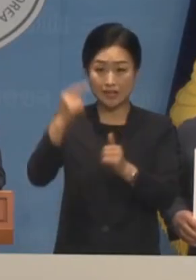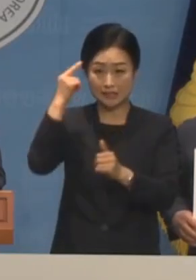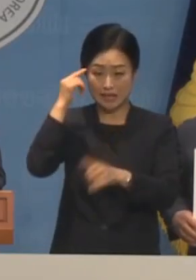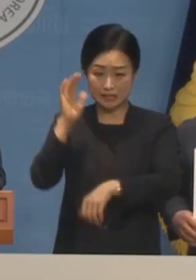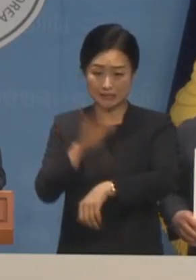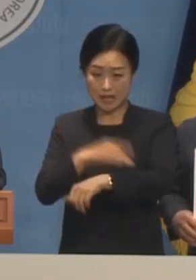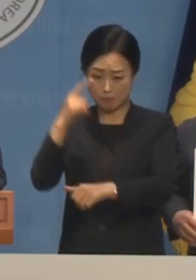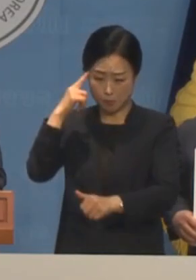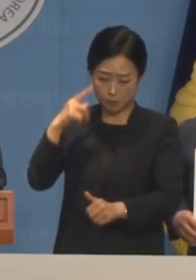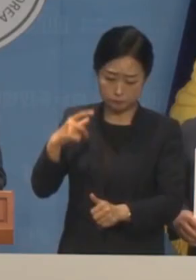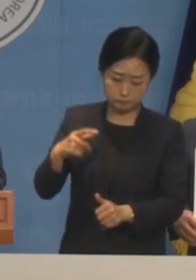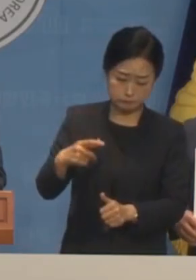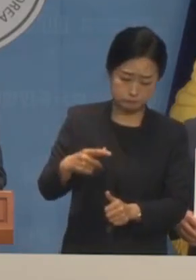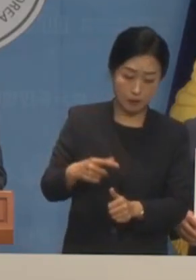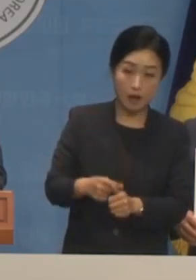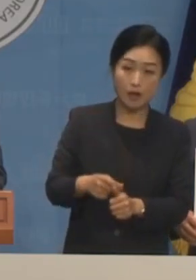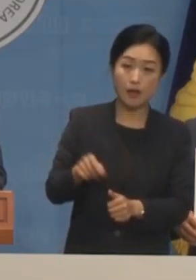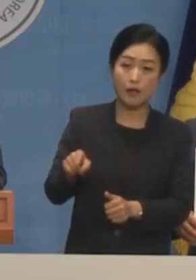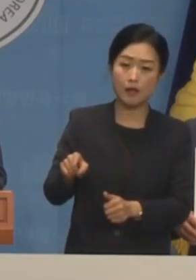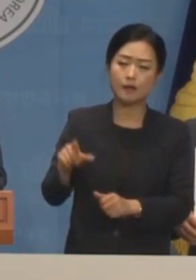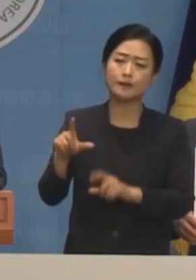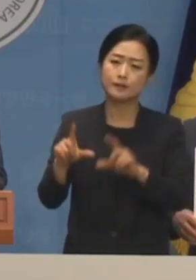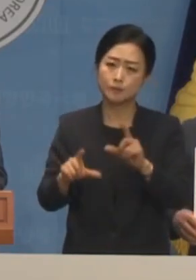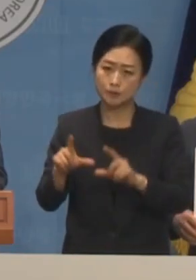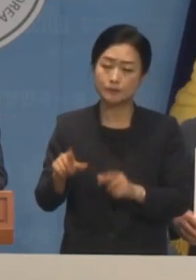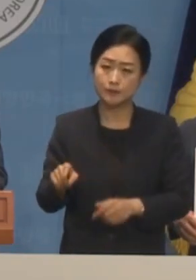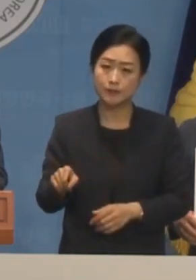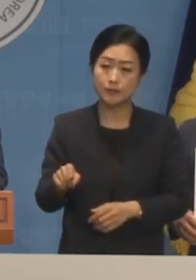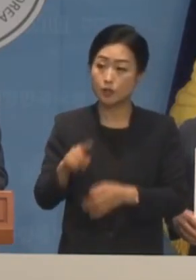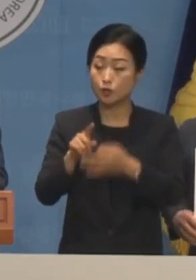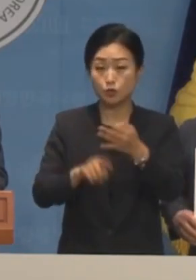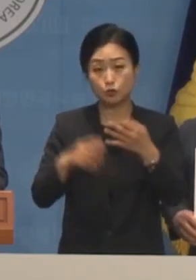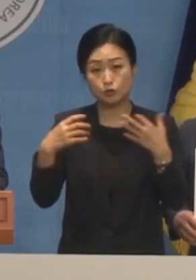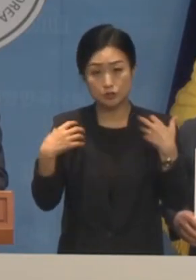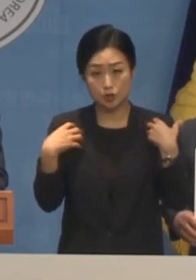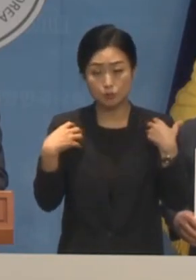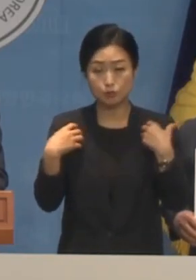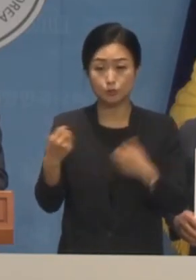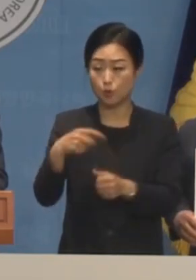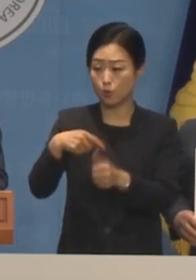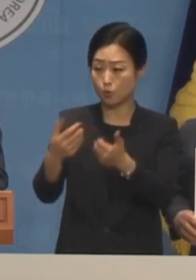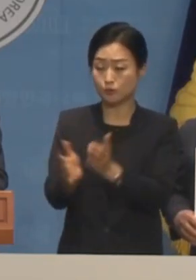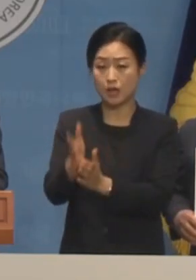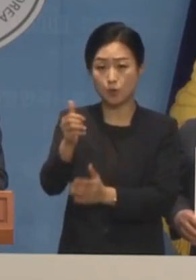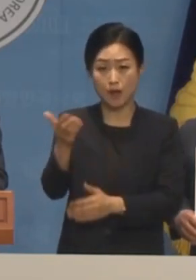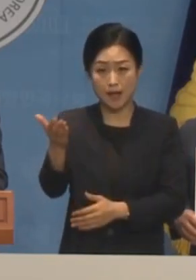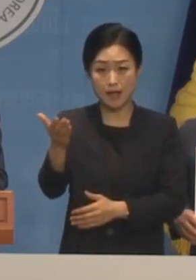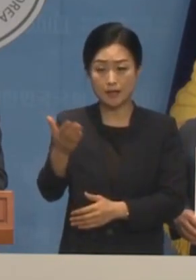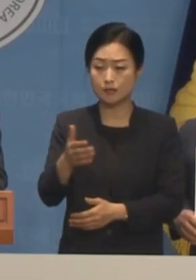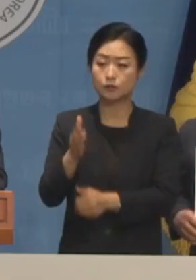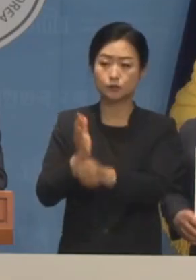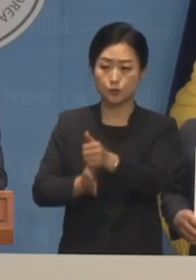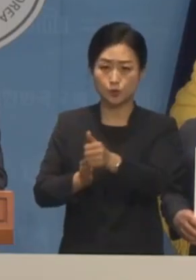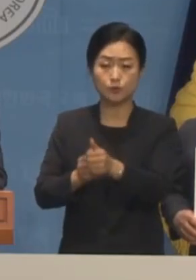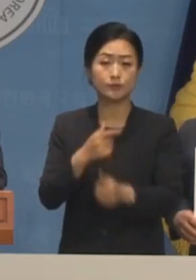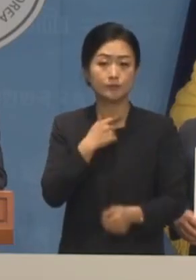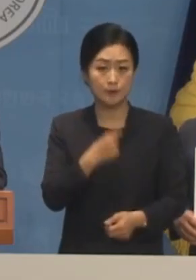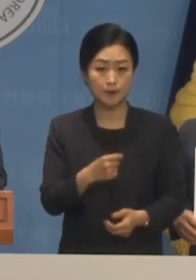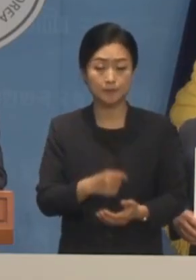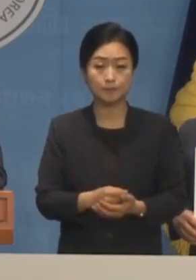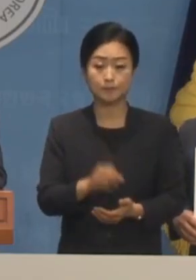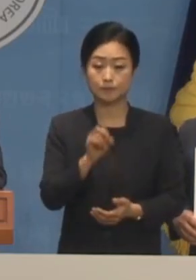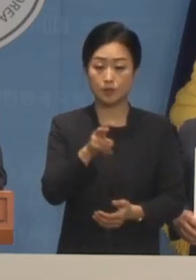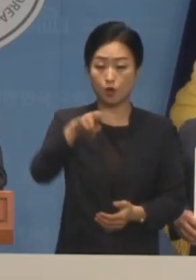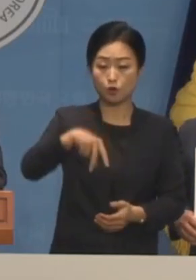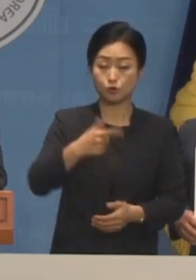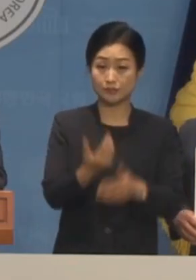주입하려는 아주 이험한 시도입니다 윤세일 정부와 이조 교육부 장관에게 강력히 촉구합니다 여순